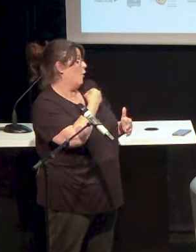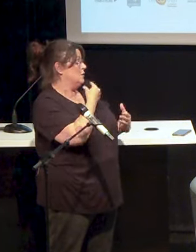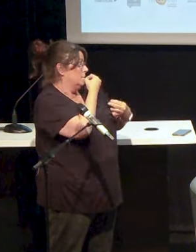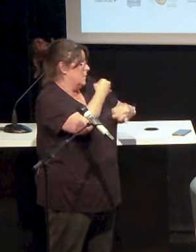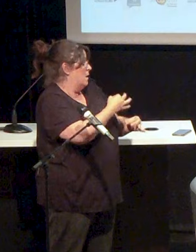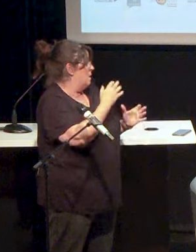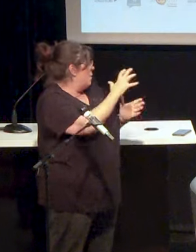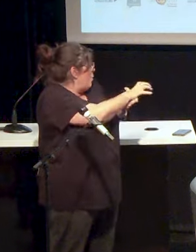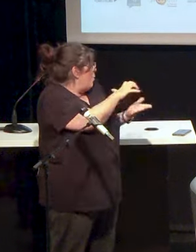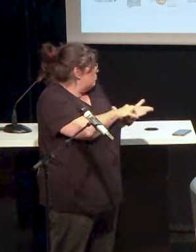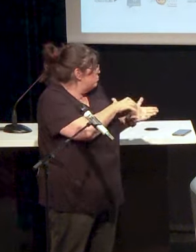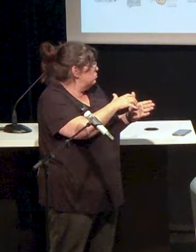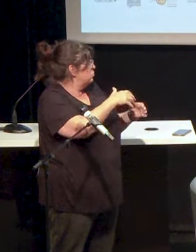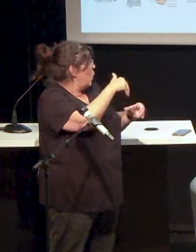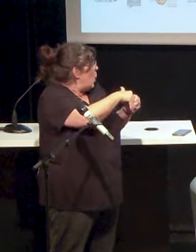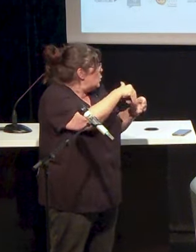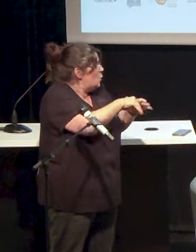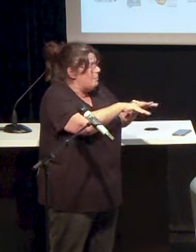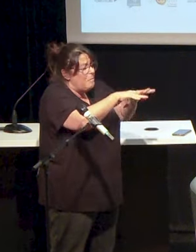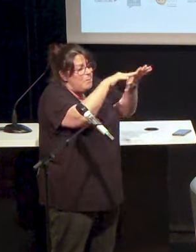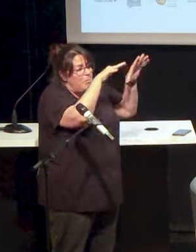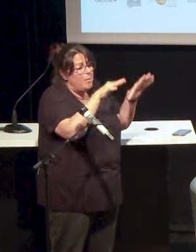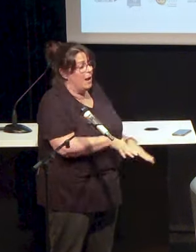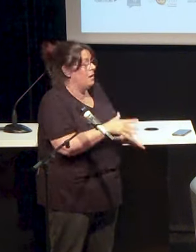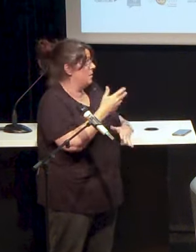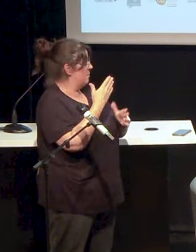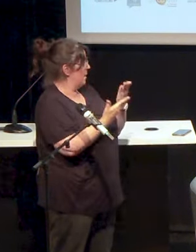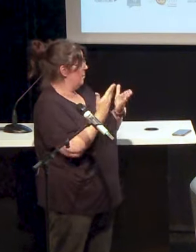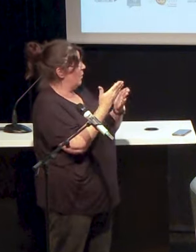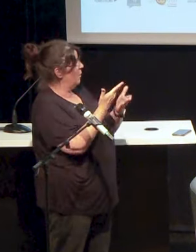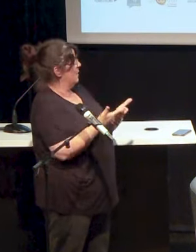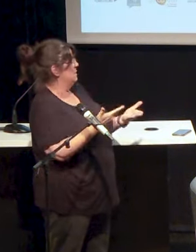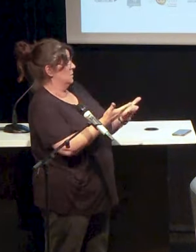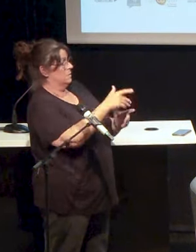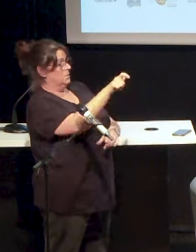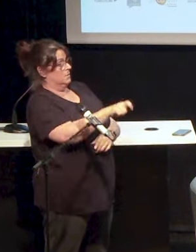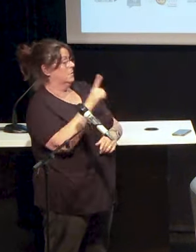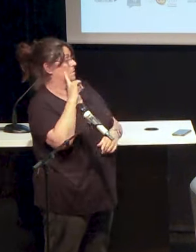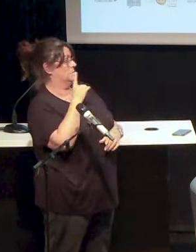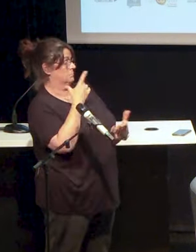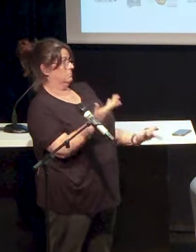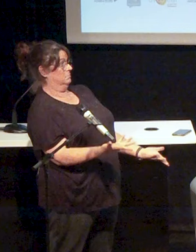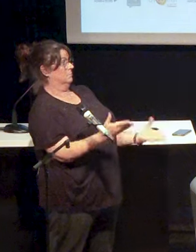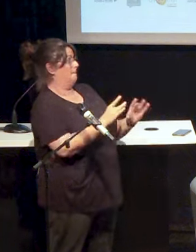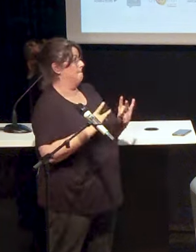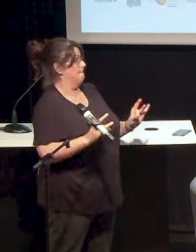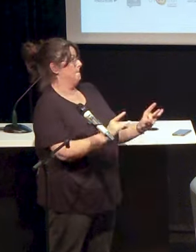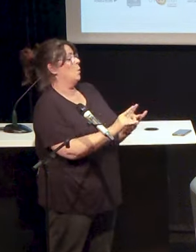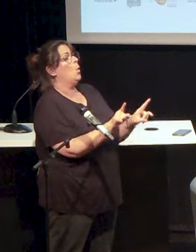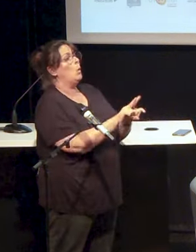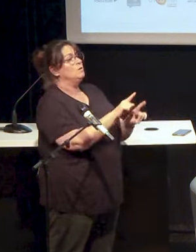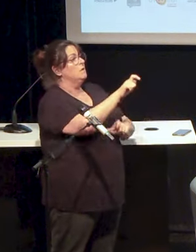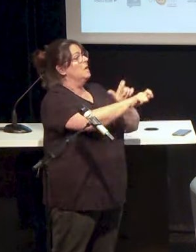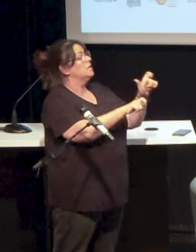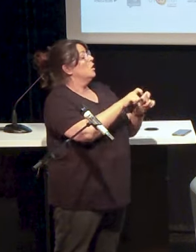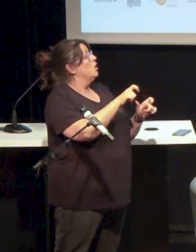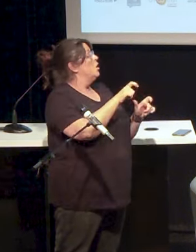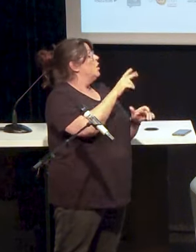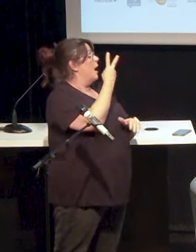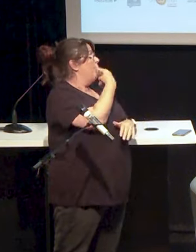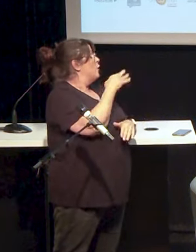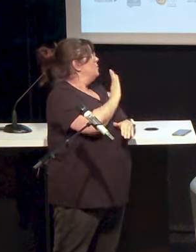tout le monde, ce n'est pas le cas pour les sourds. Il y a énormément de personnes aveugles qui se retrouvent à assister à des conférences sur lesquelles il y a énormément d'éléments